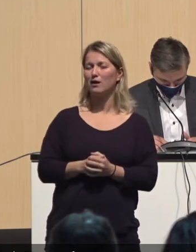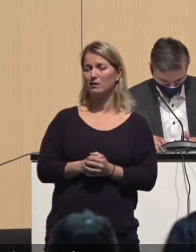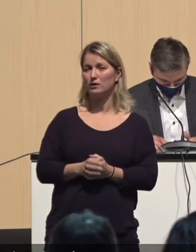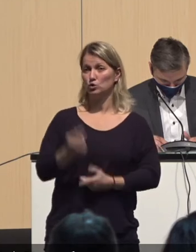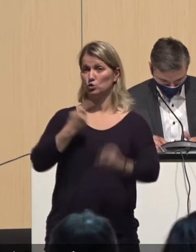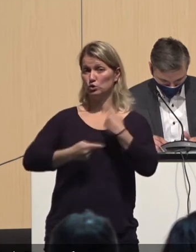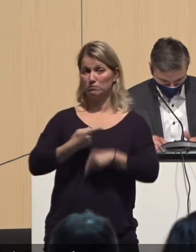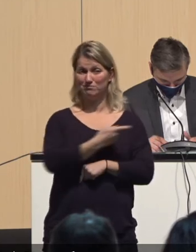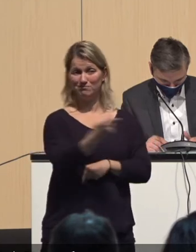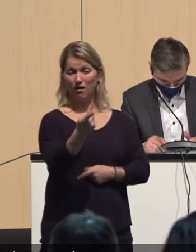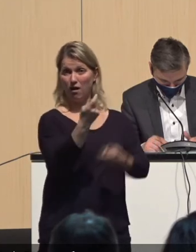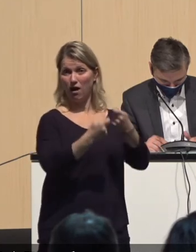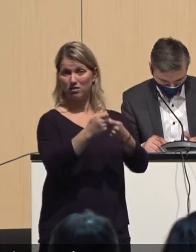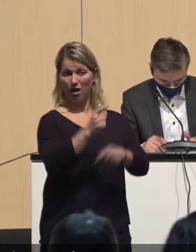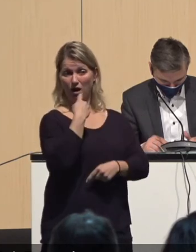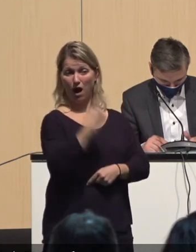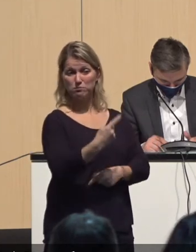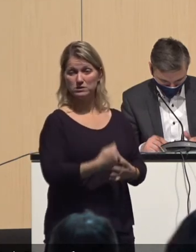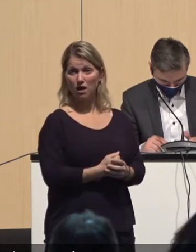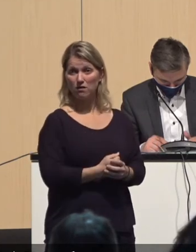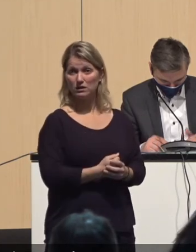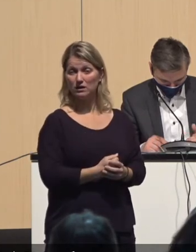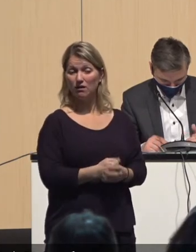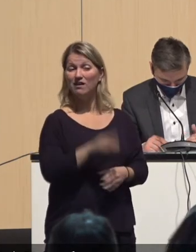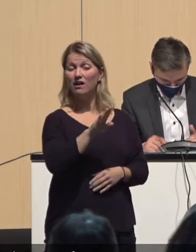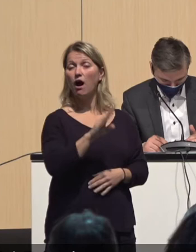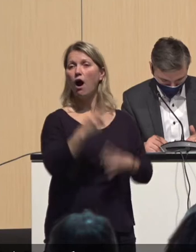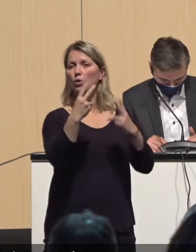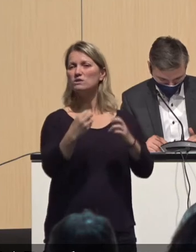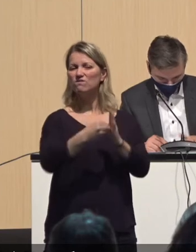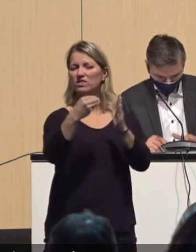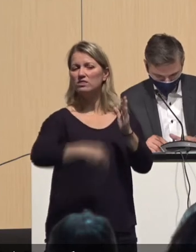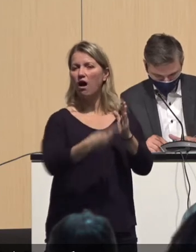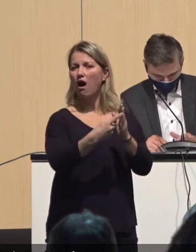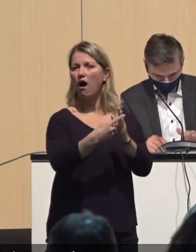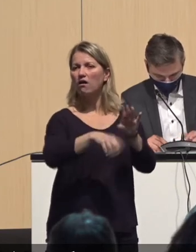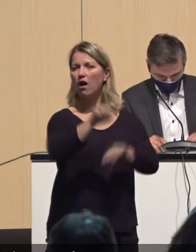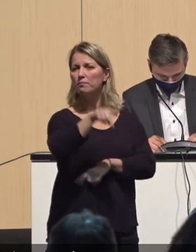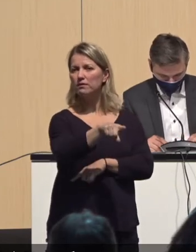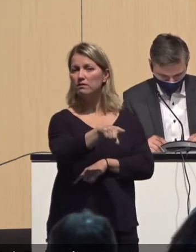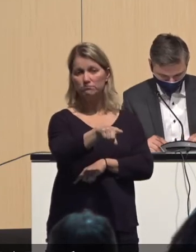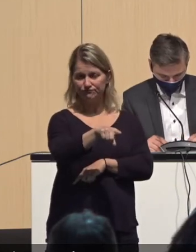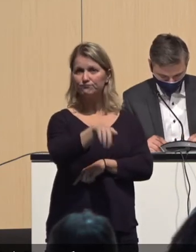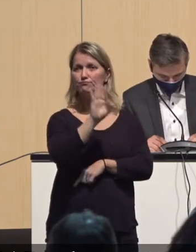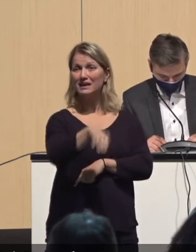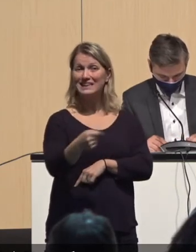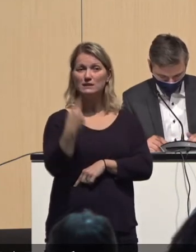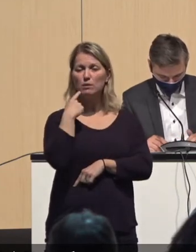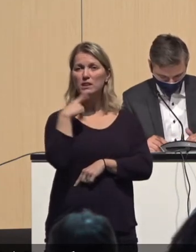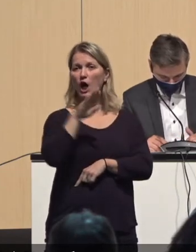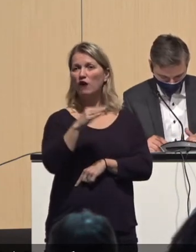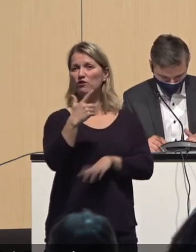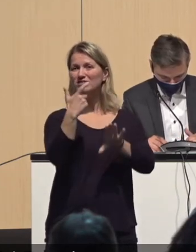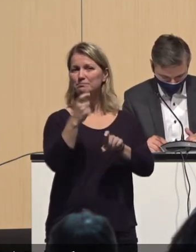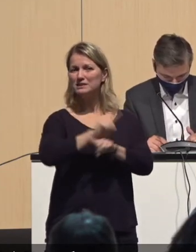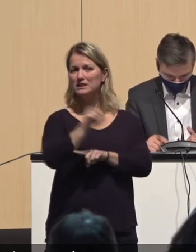die Händler absagen, erfüllen sie ihre sozusagen Konzessionsverträge nicht mehr und sind aktuell mit 75.000 Euro